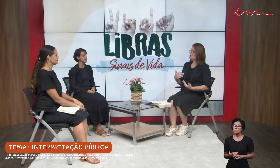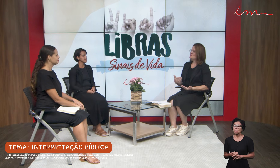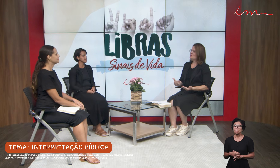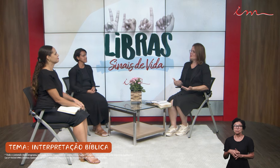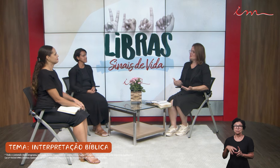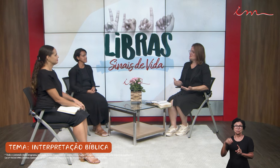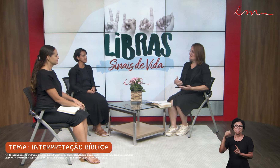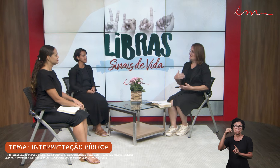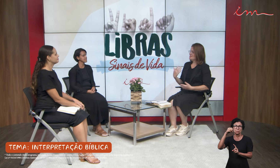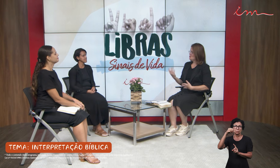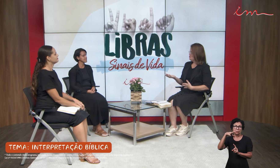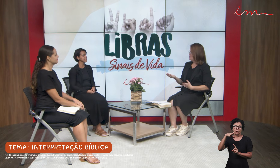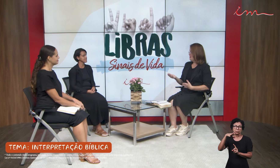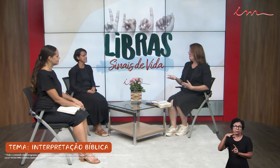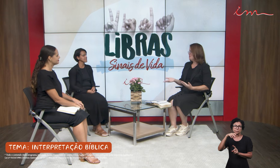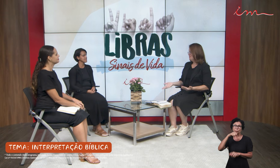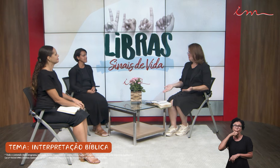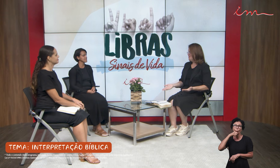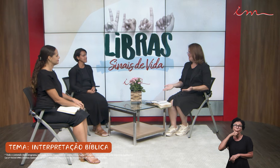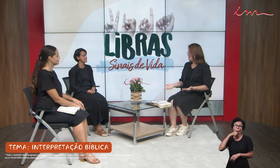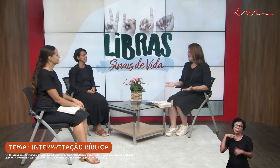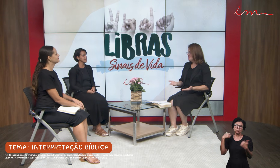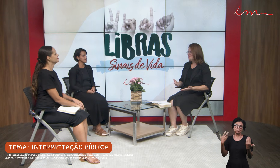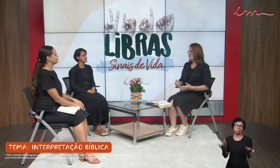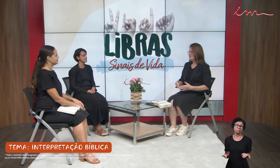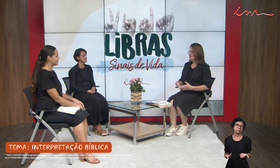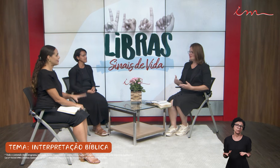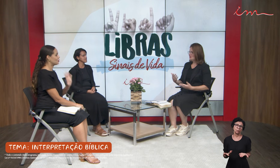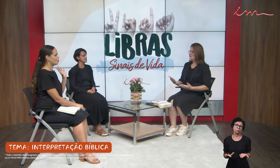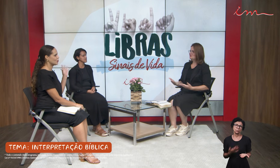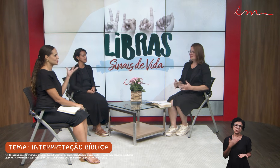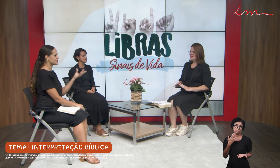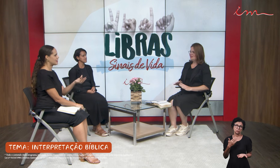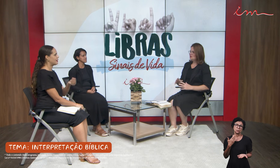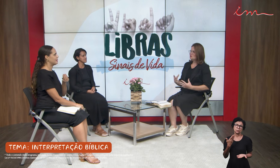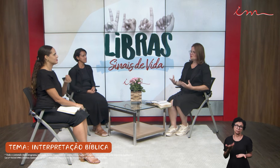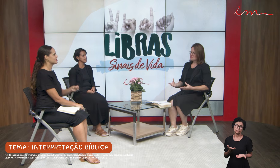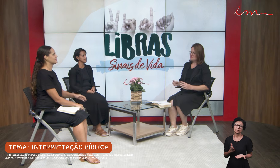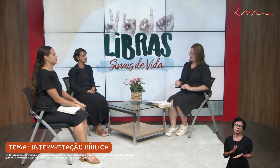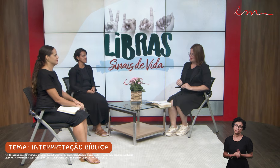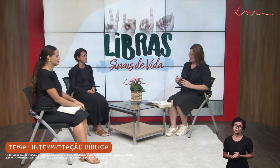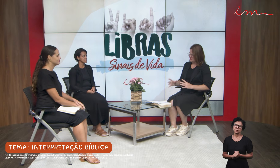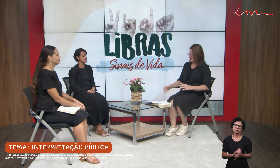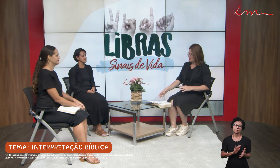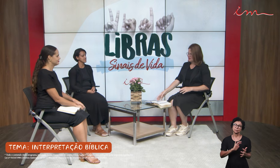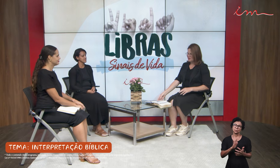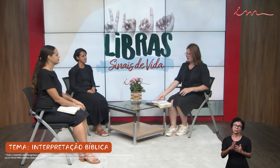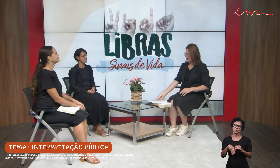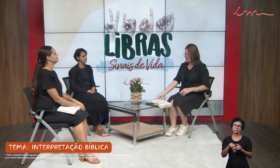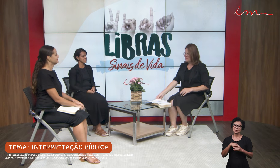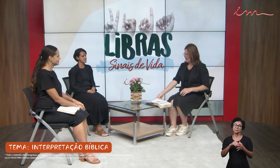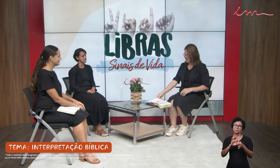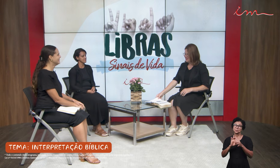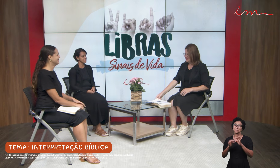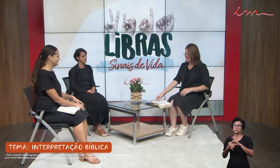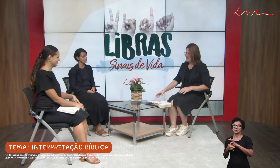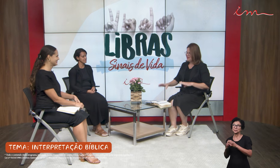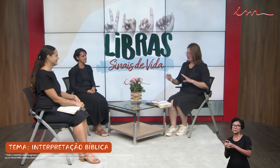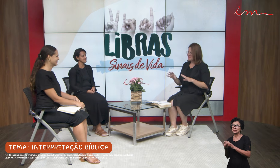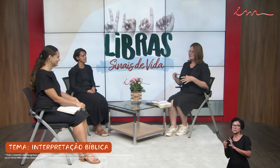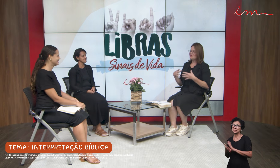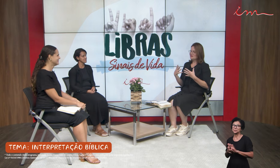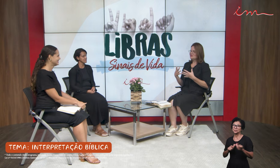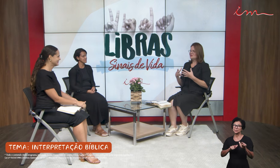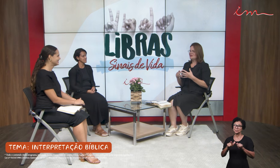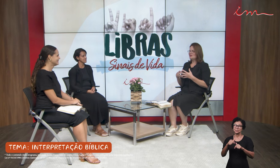gente não for dependente, se a graça não tiver, de nada vai ser feito, né? Então, em todos os trabalhos. Em todos os trabalhos. Então, o Libras também não está fora disso.